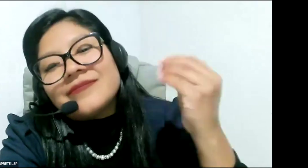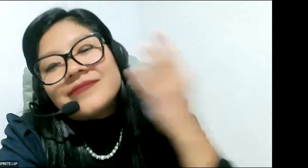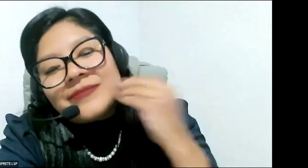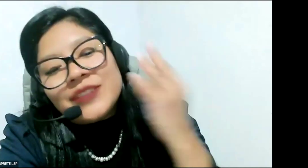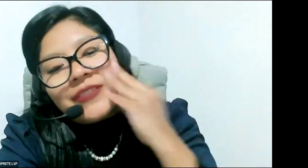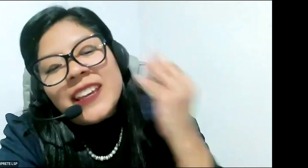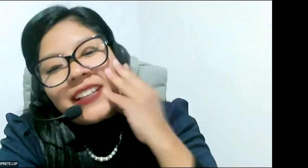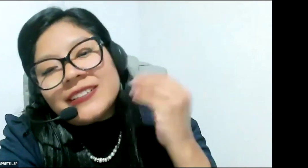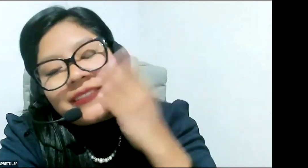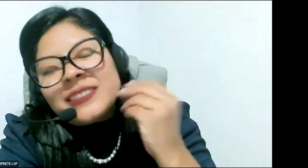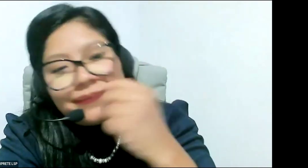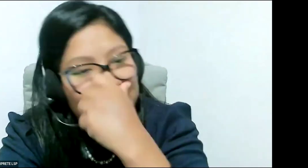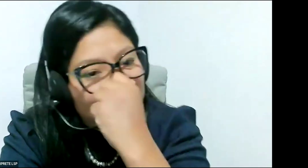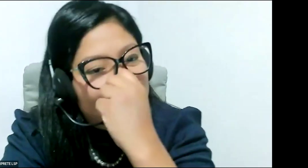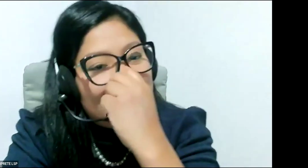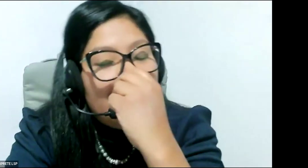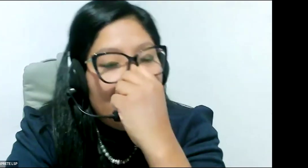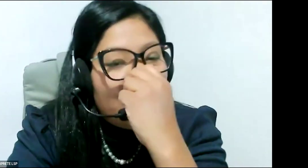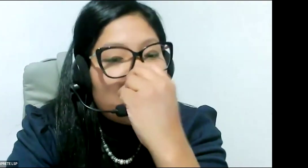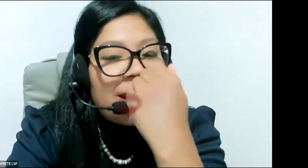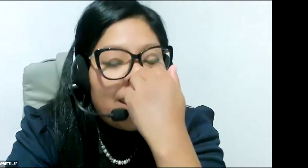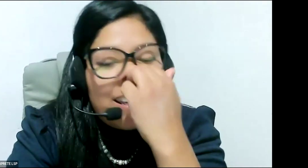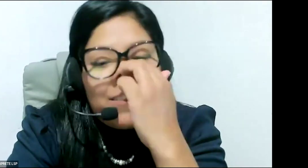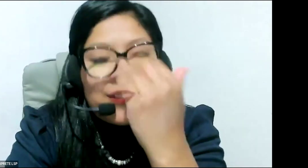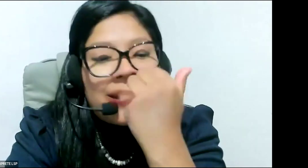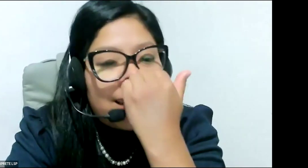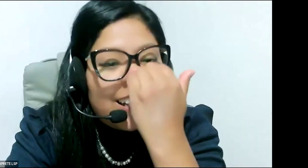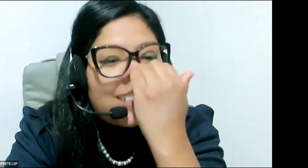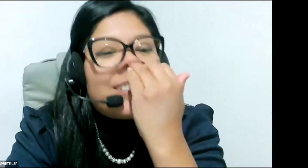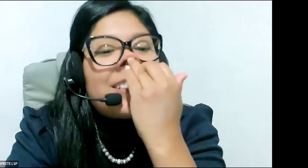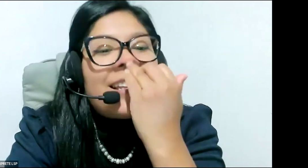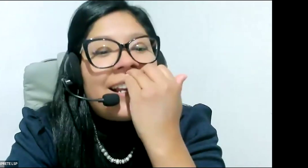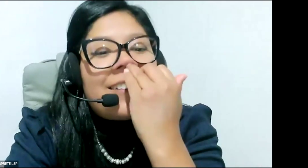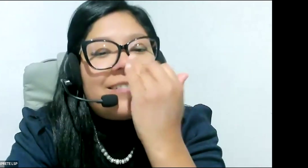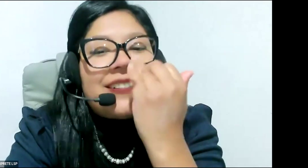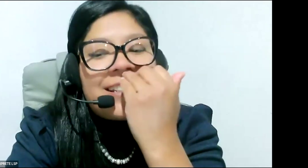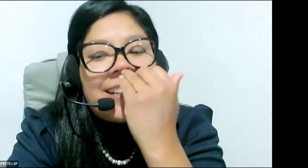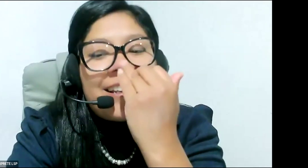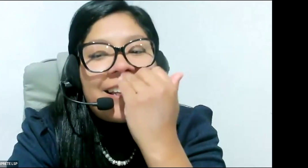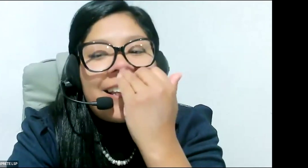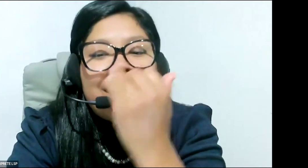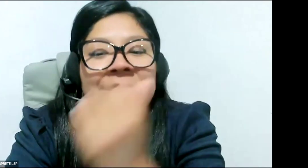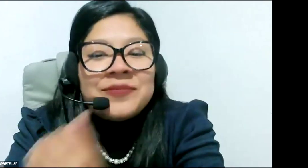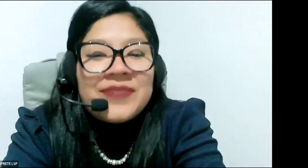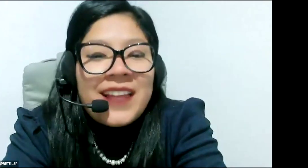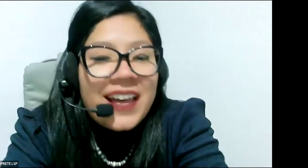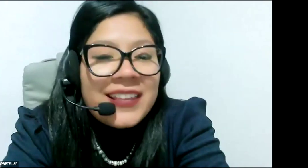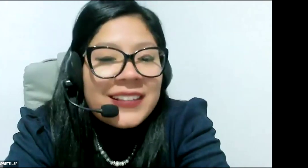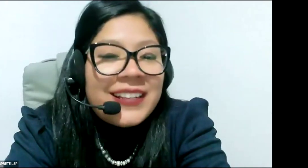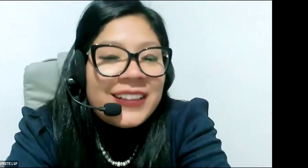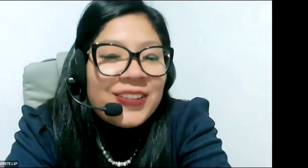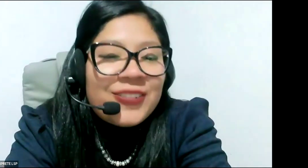nada muy bien nos quedaremos hasta las 12 de la noche